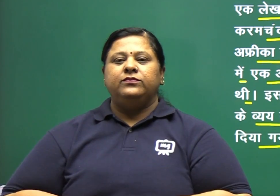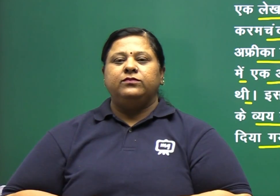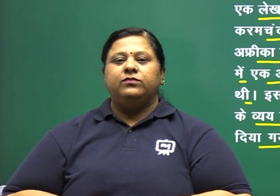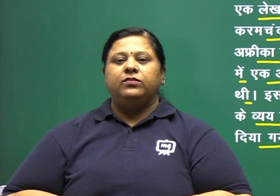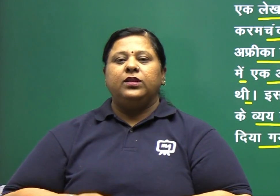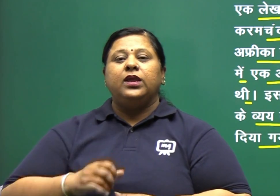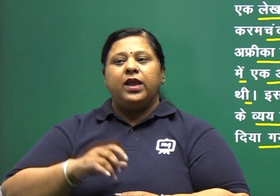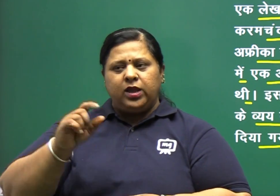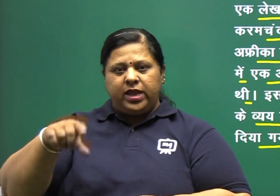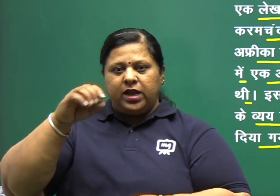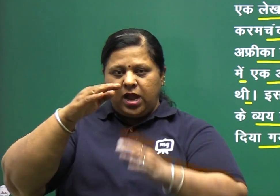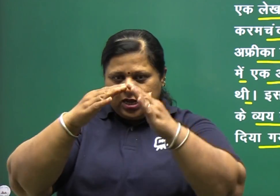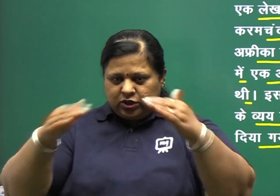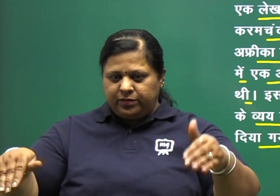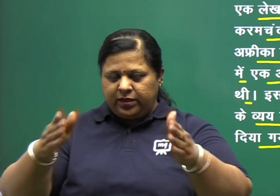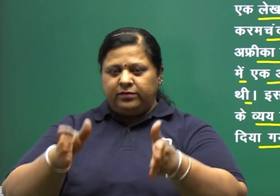एक आश्रम की